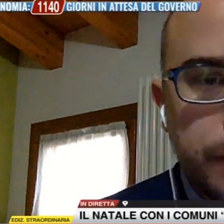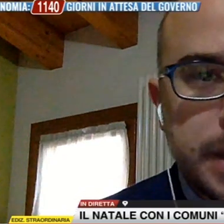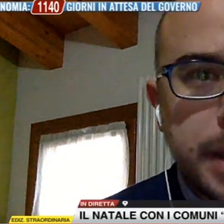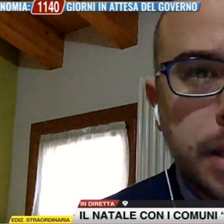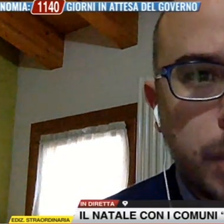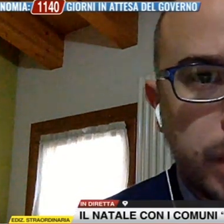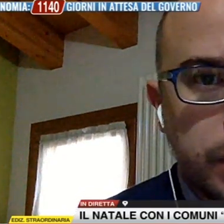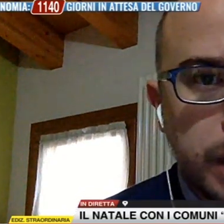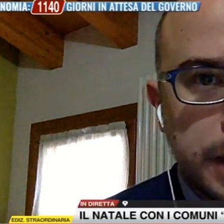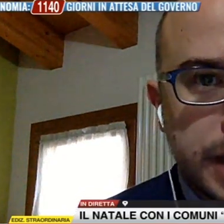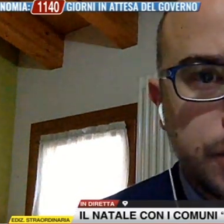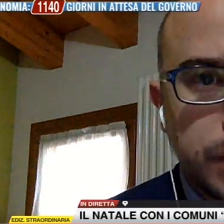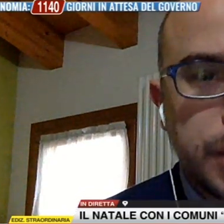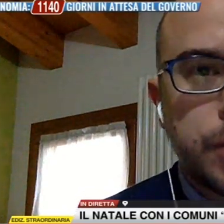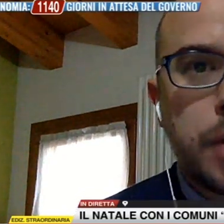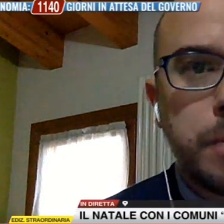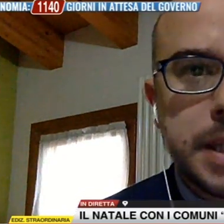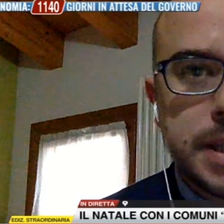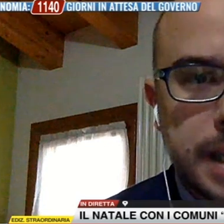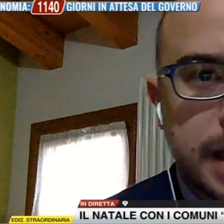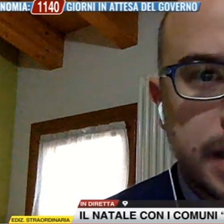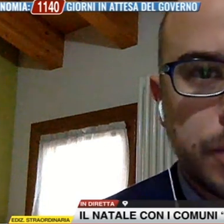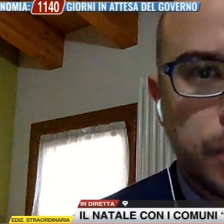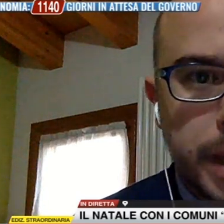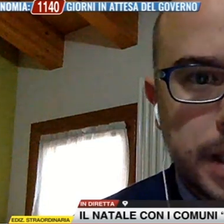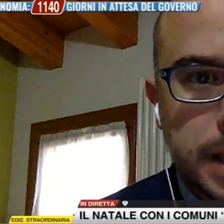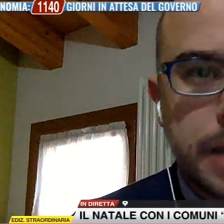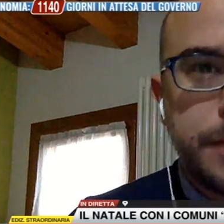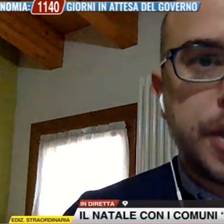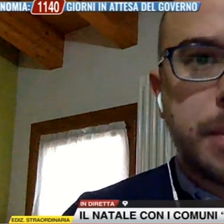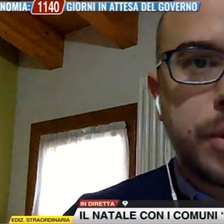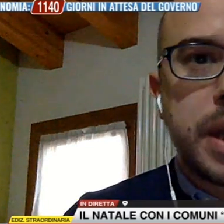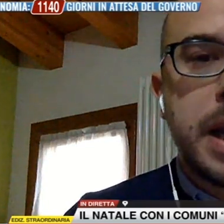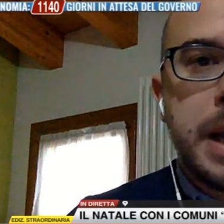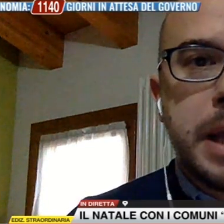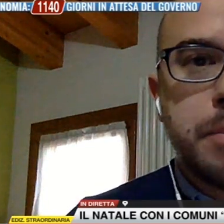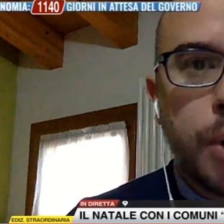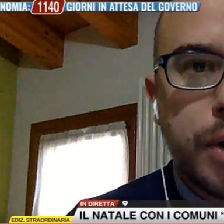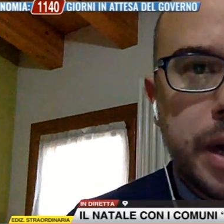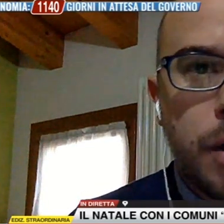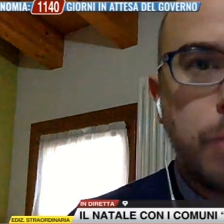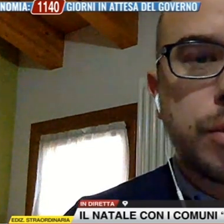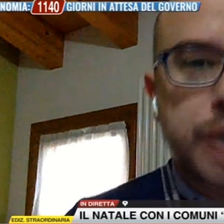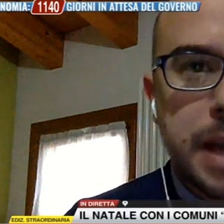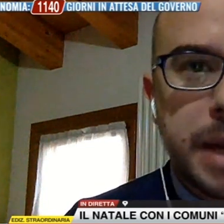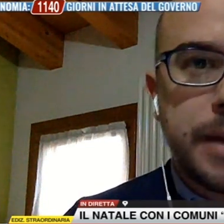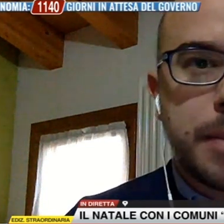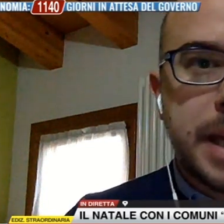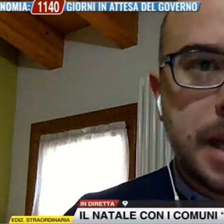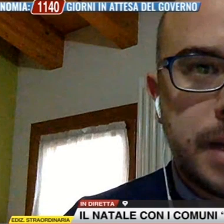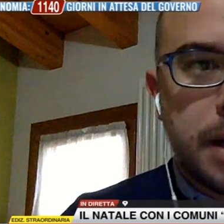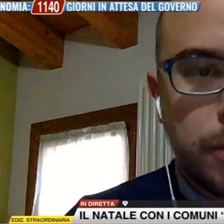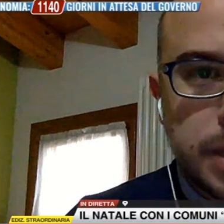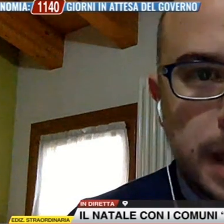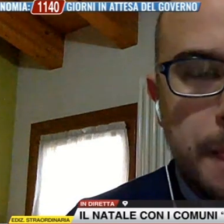capisco perfettamente quello che Gianangelo dice sulla complessità del nostro paese. È difficile poter imporre, no, uno schema che vada bene